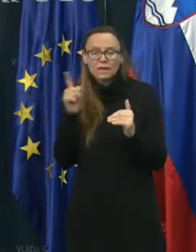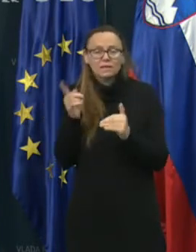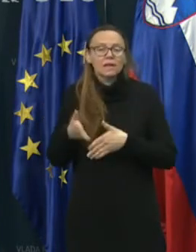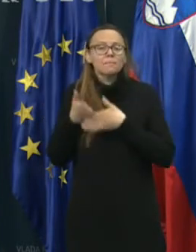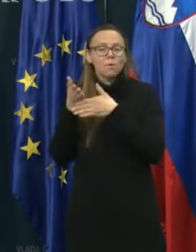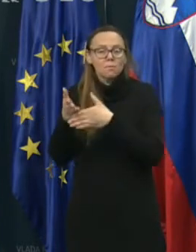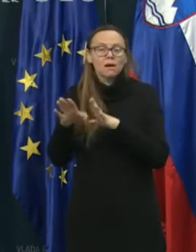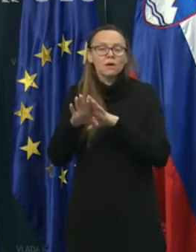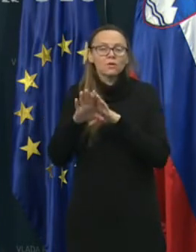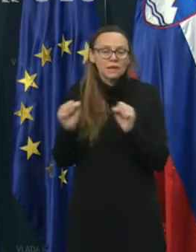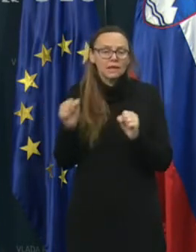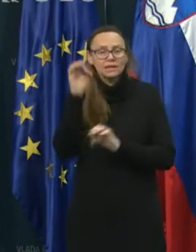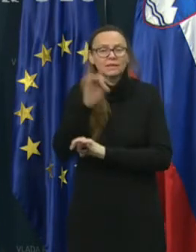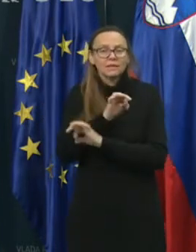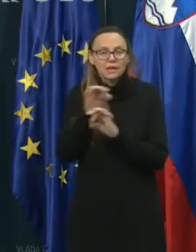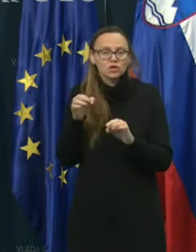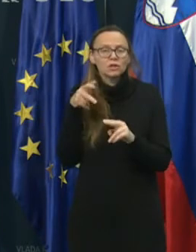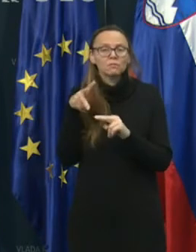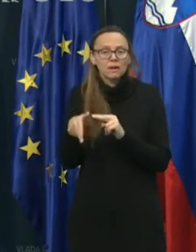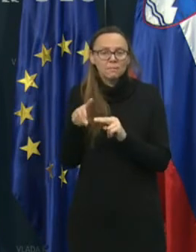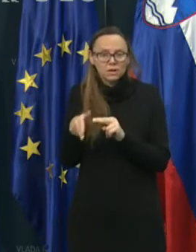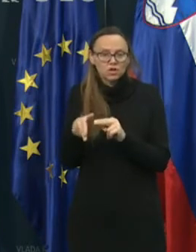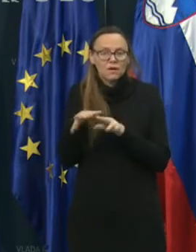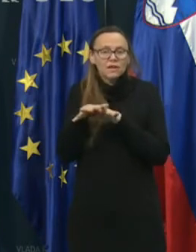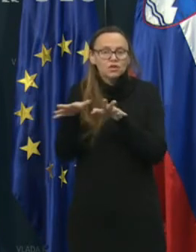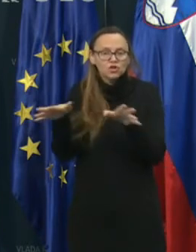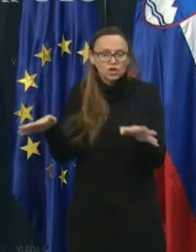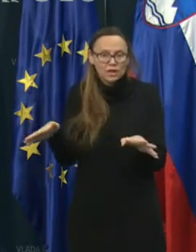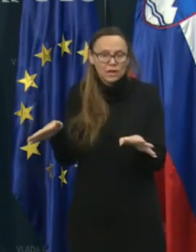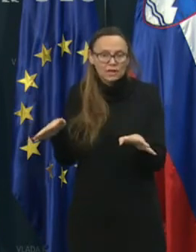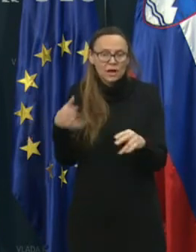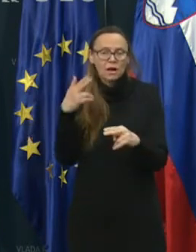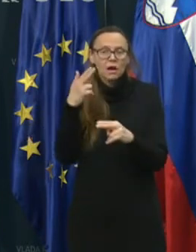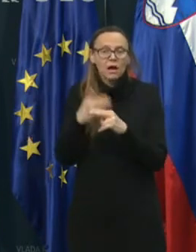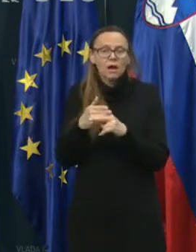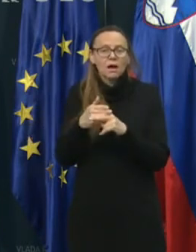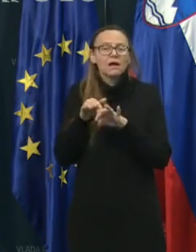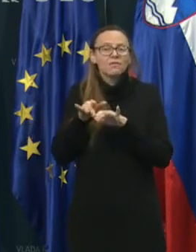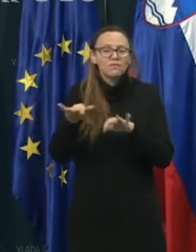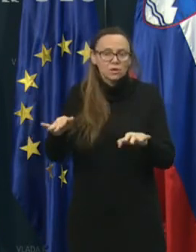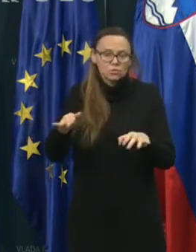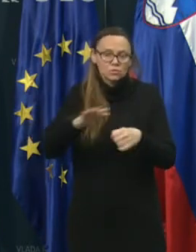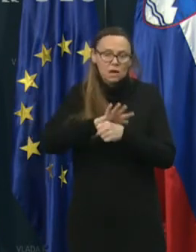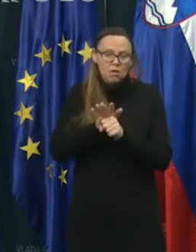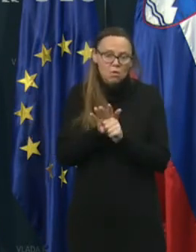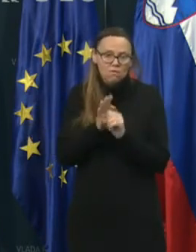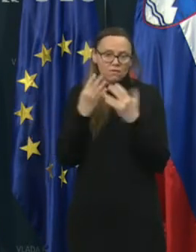pomagajo narediti načrt preprečevanja širjenja virusa COVID-19.